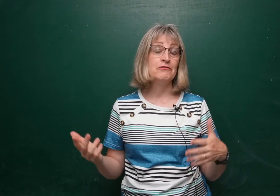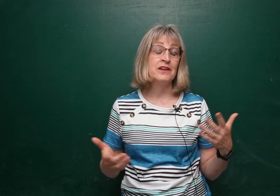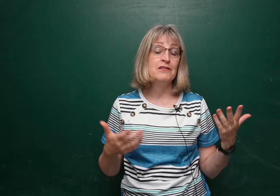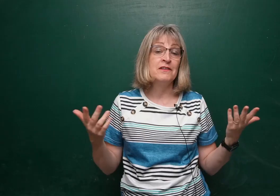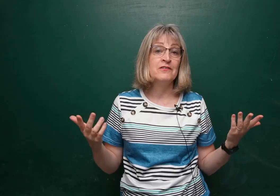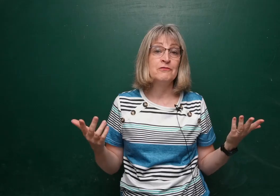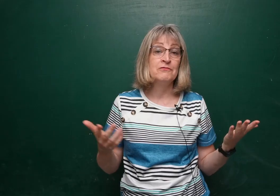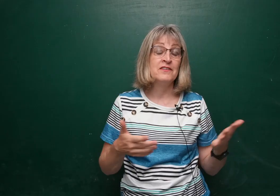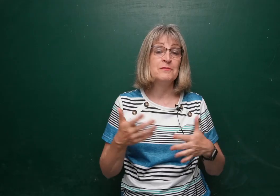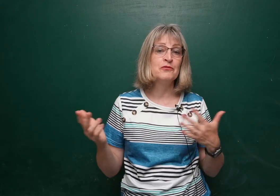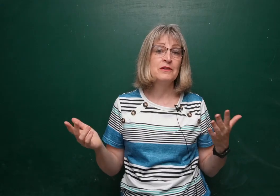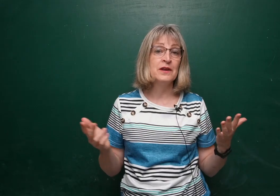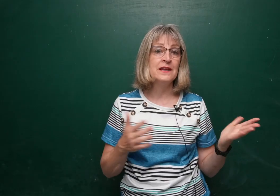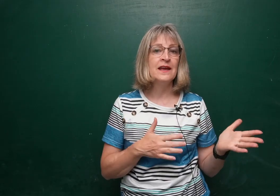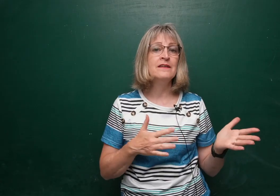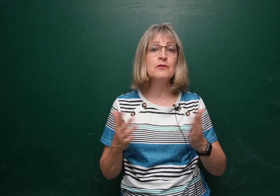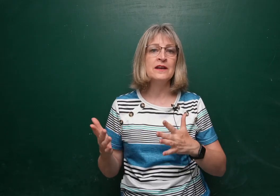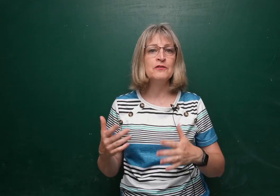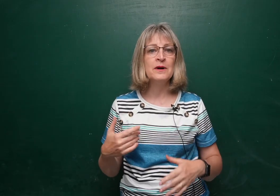allez facilement trouver lequel est gagné et lequel est dommage, hein.